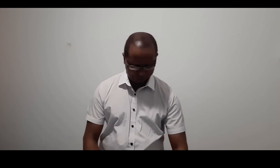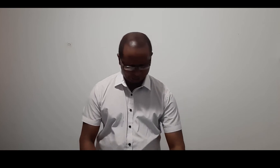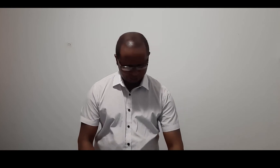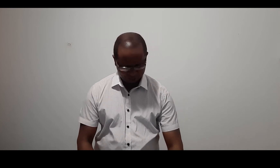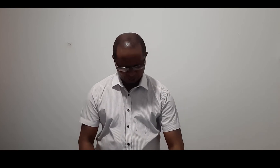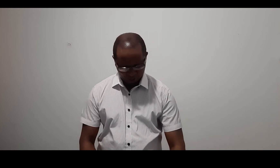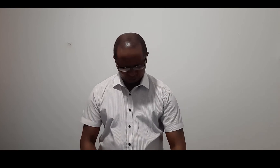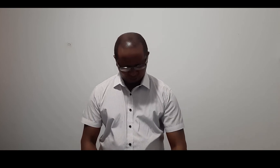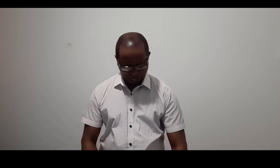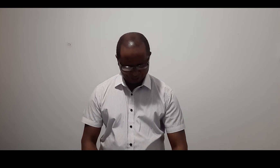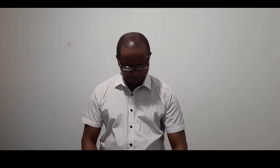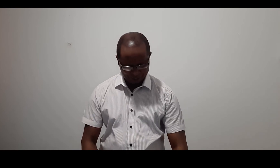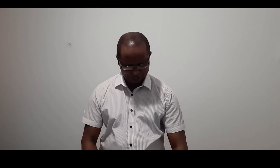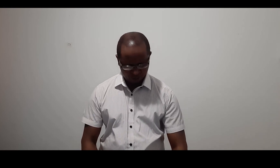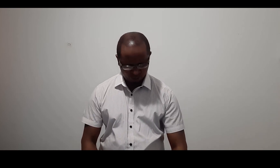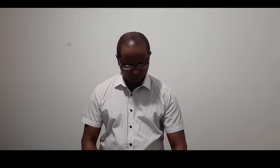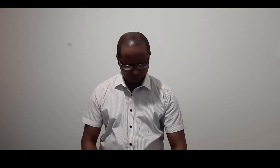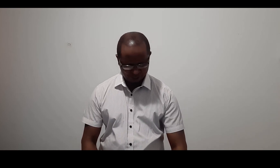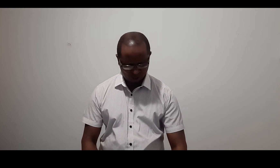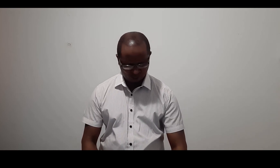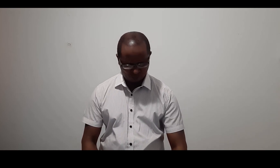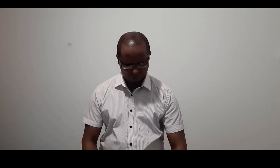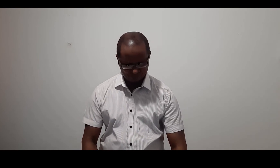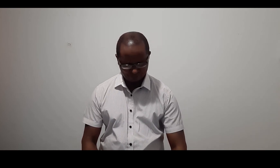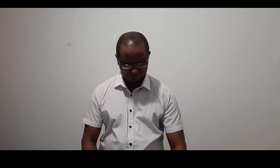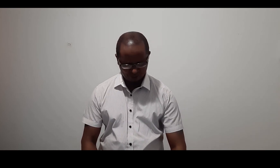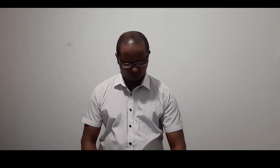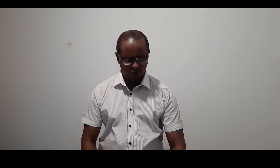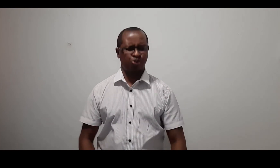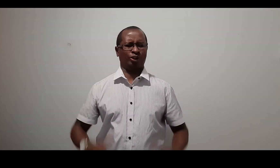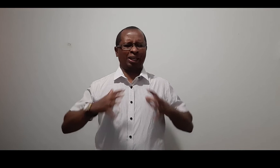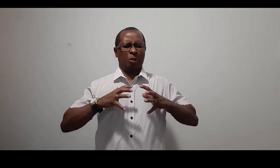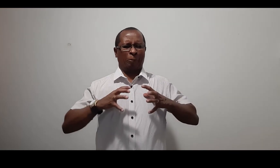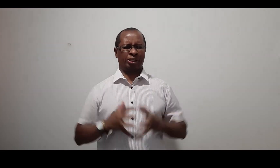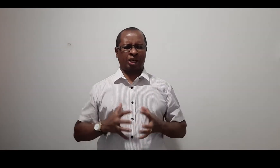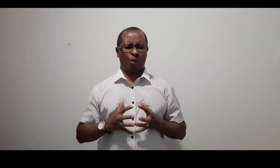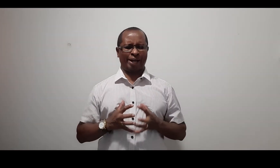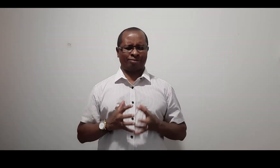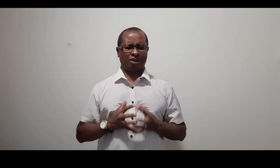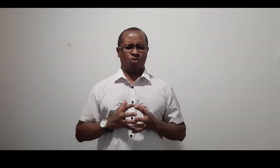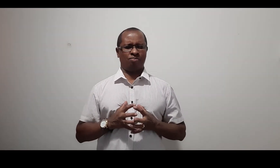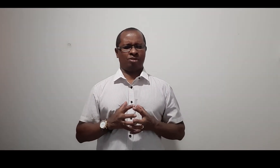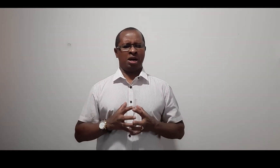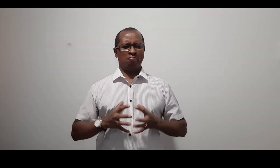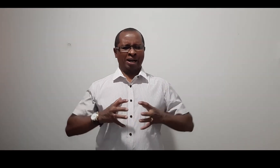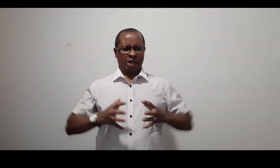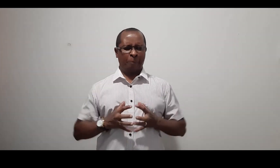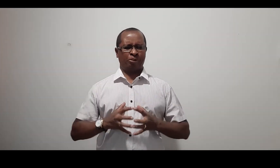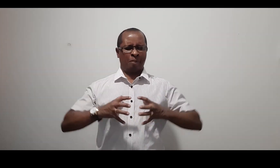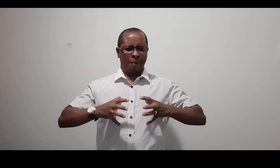fovoagezany fiaiaiana izao fiainana izao, io ny voatahiry besaka ao anatiny ao, manempotra